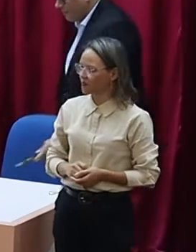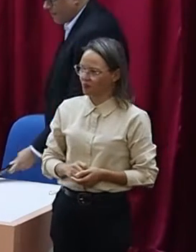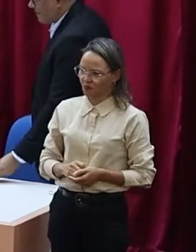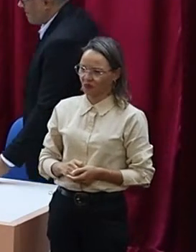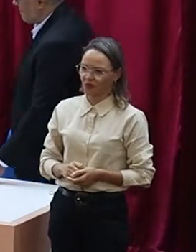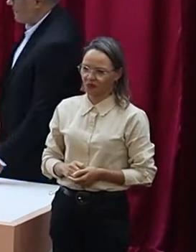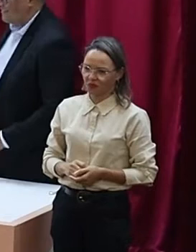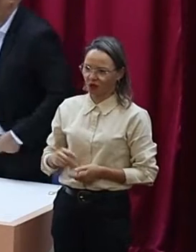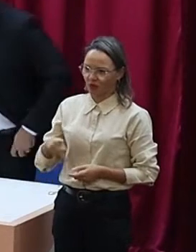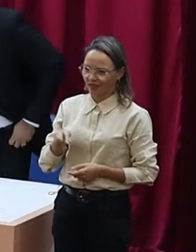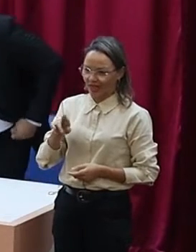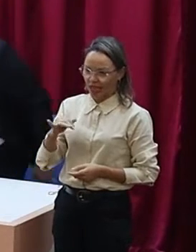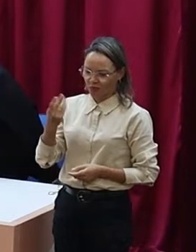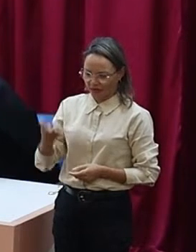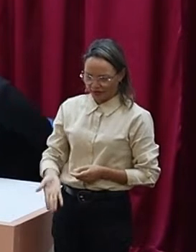O Ricardo é da casa.